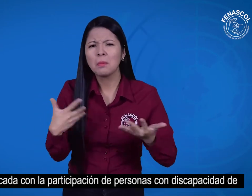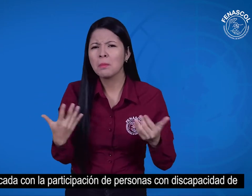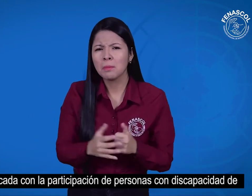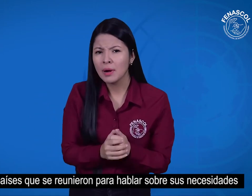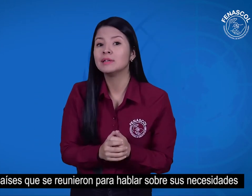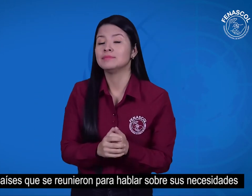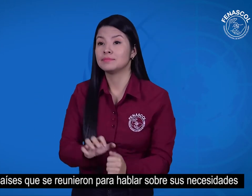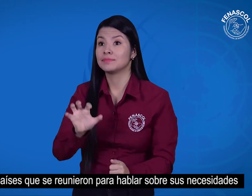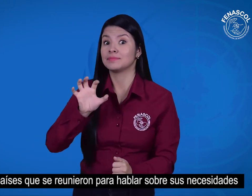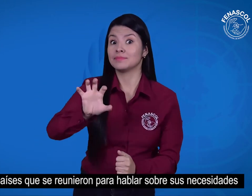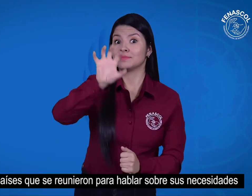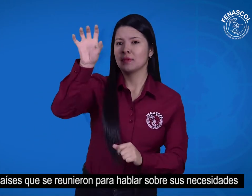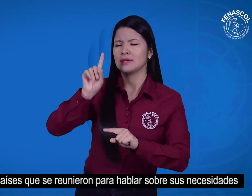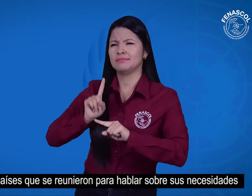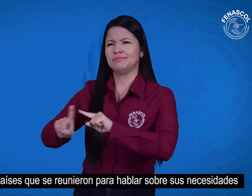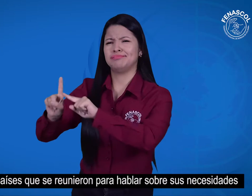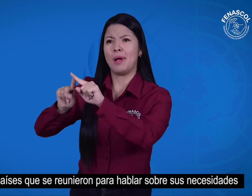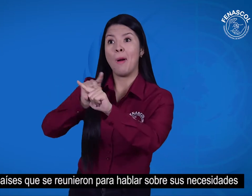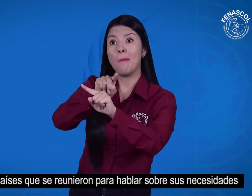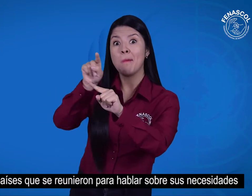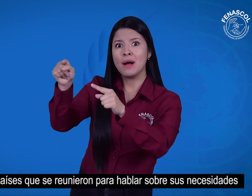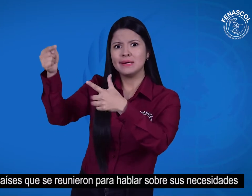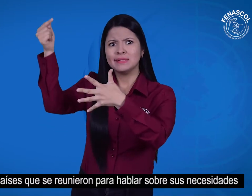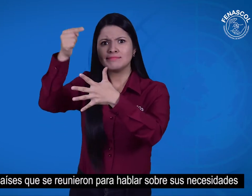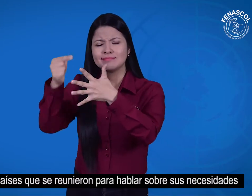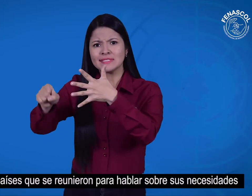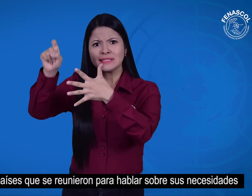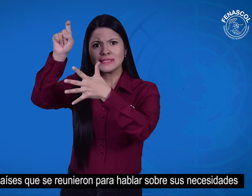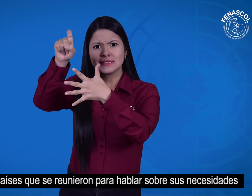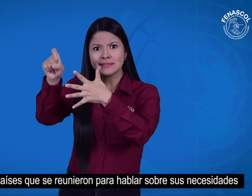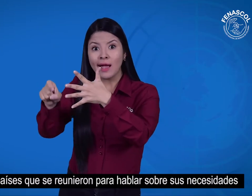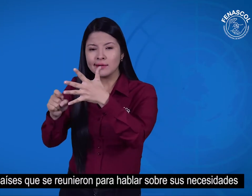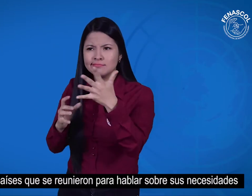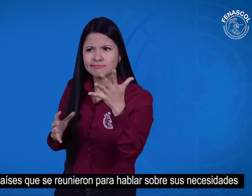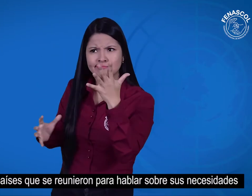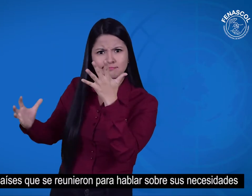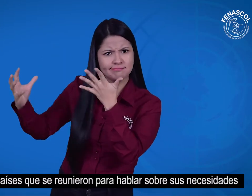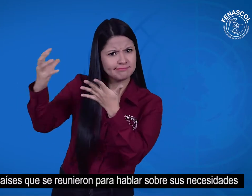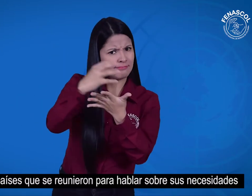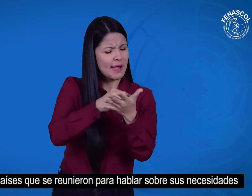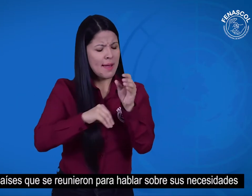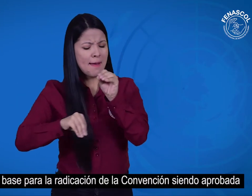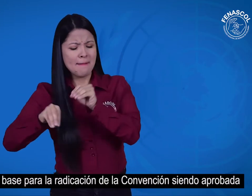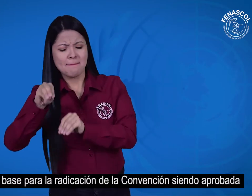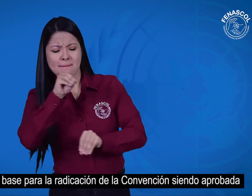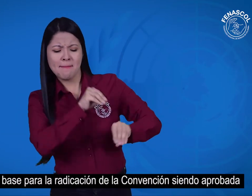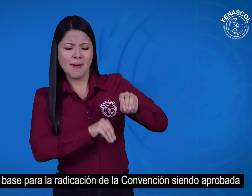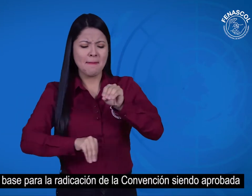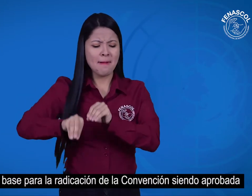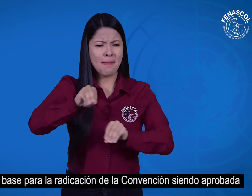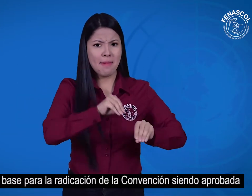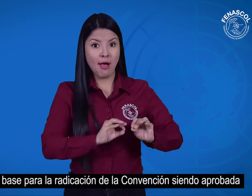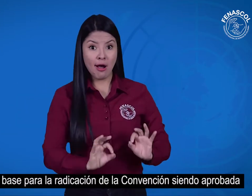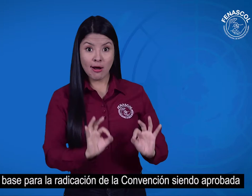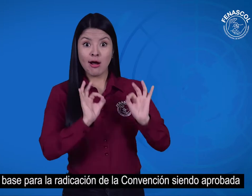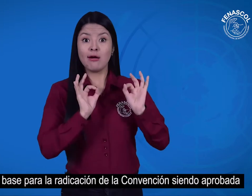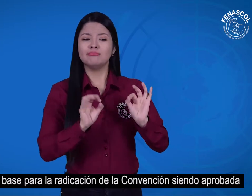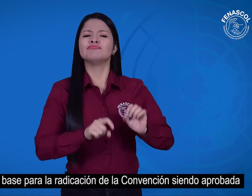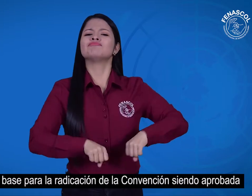de diferentes países, que se reunieron para hablar sobre sus necesidades, y esto dio la base para la